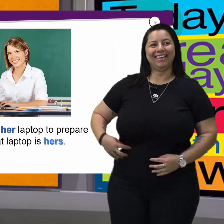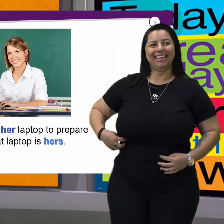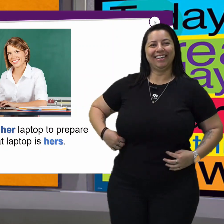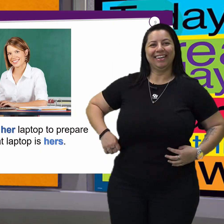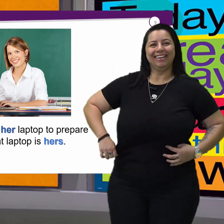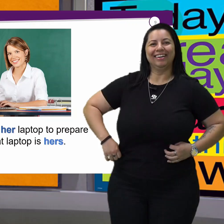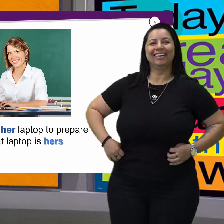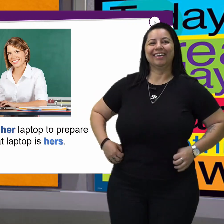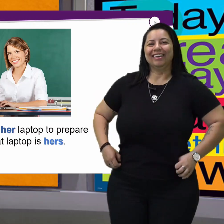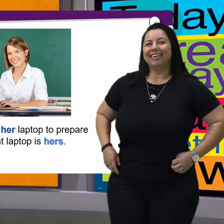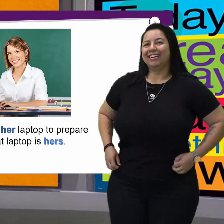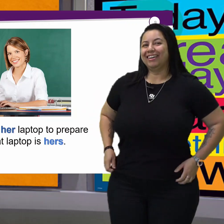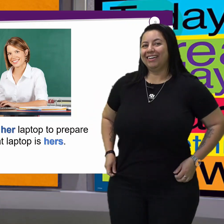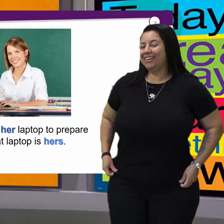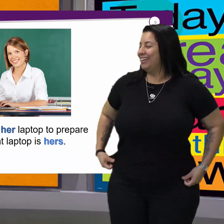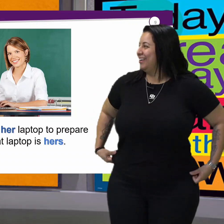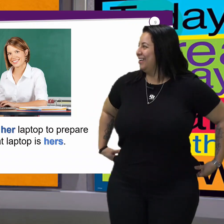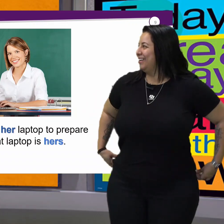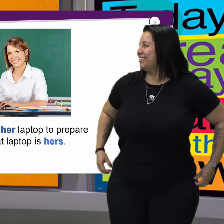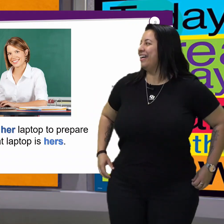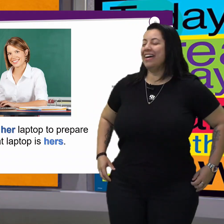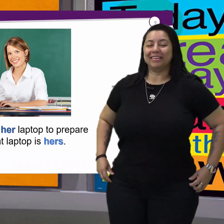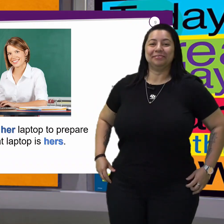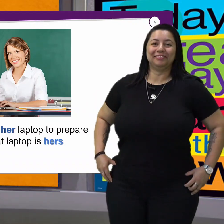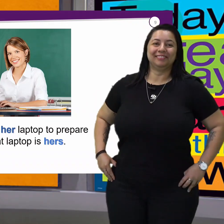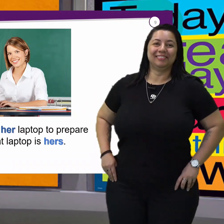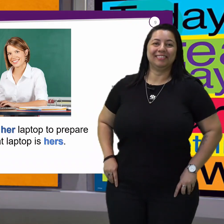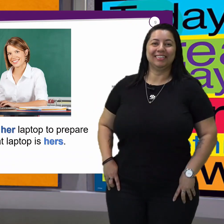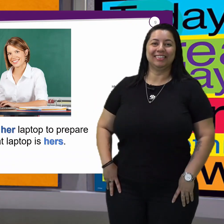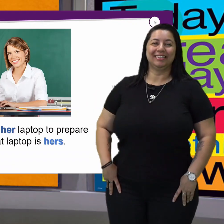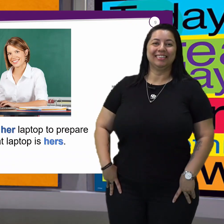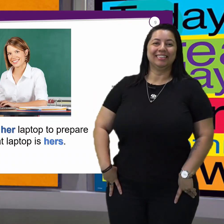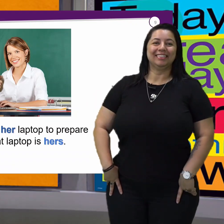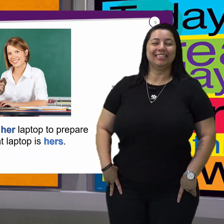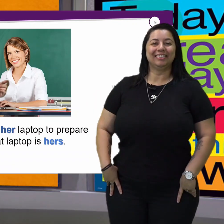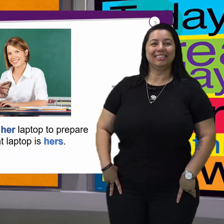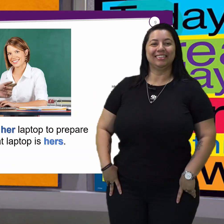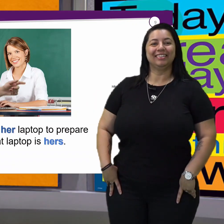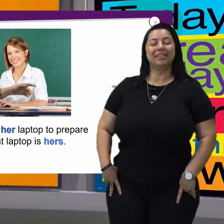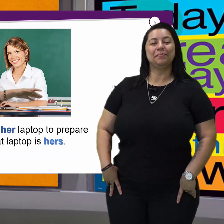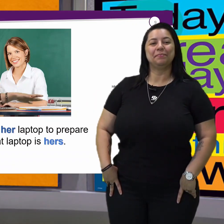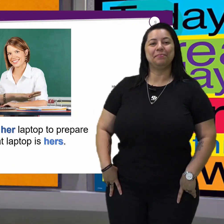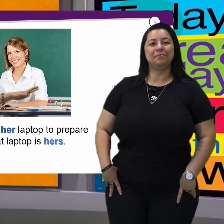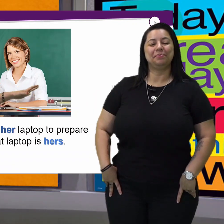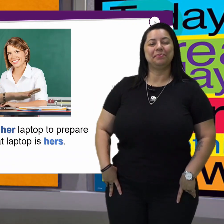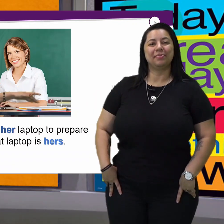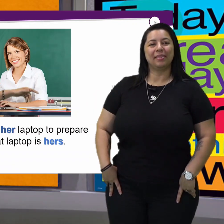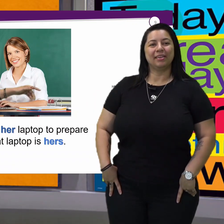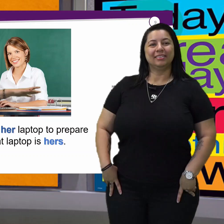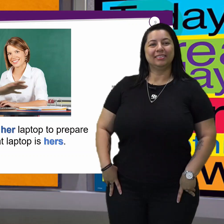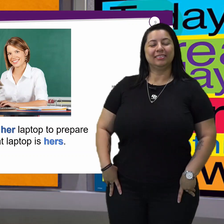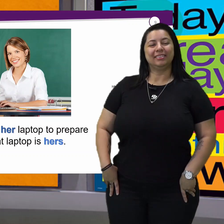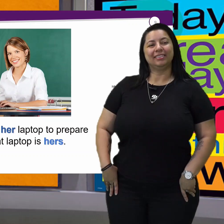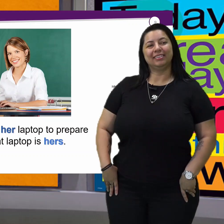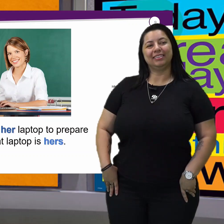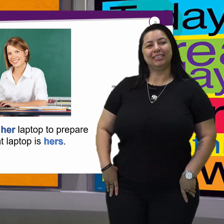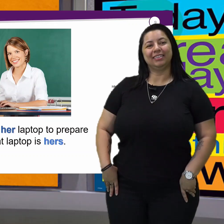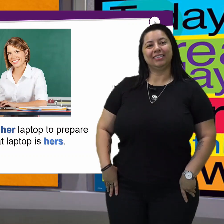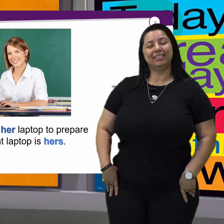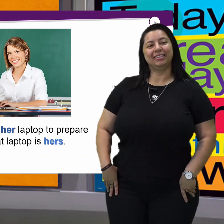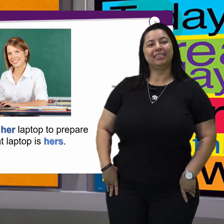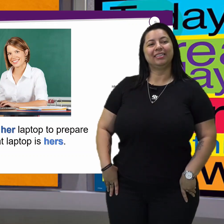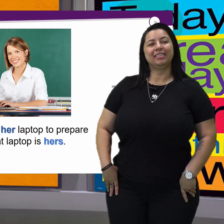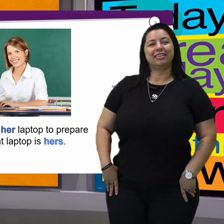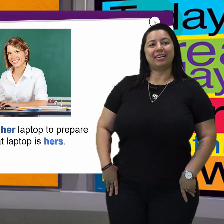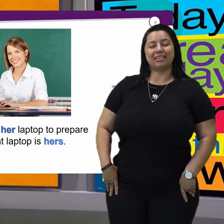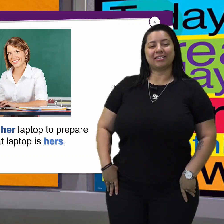inglês, de usar esse pra, né? No português a gente usa, né? A gente traduz de acordo com a nossa língua, só que no inglês não tem. Então, to prepare, pra